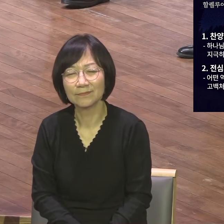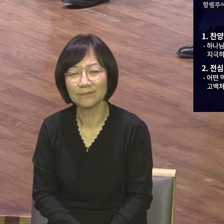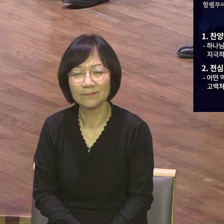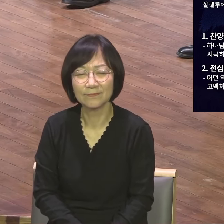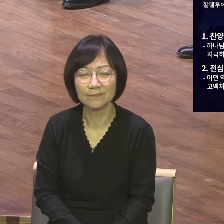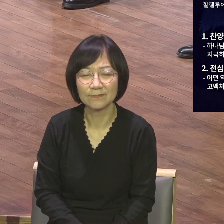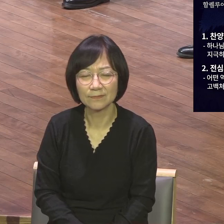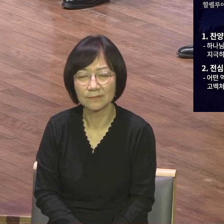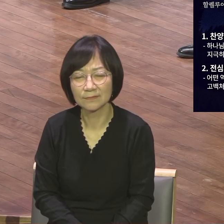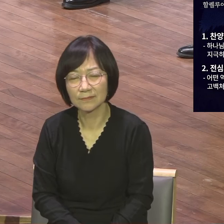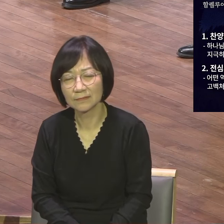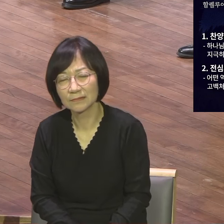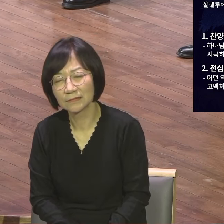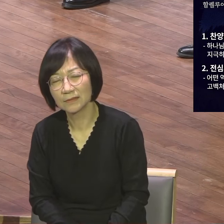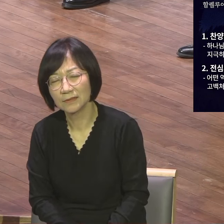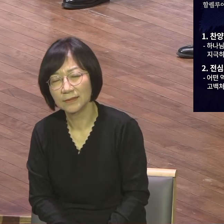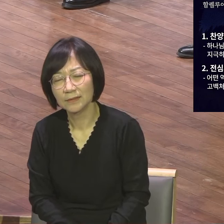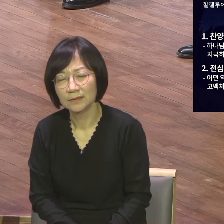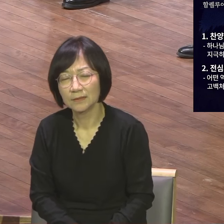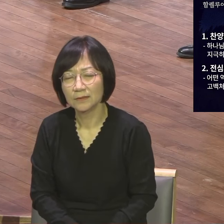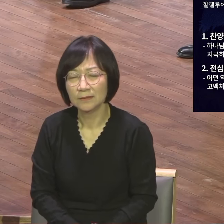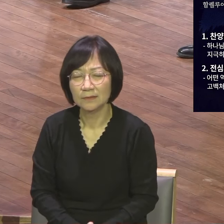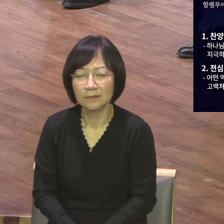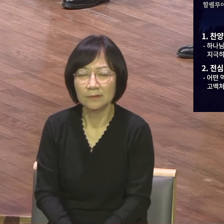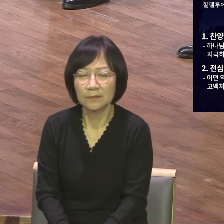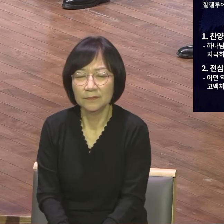체험하는 우리 영의 모든 가족들이